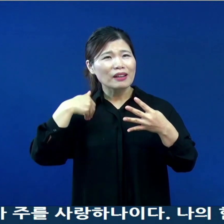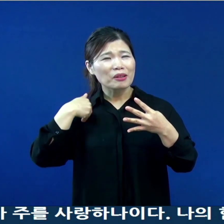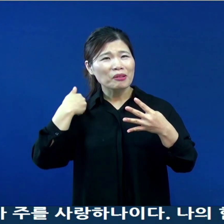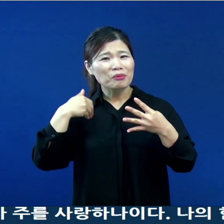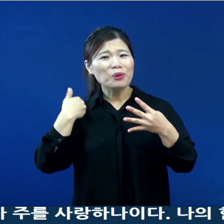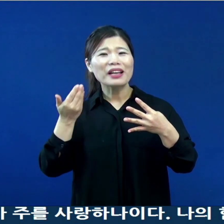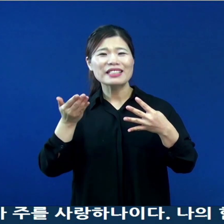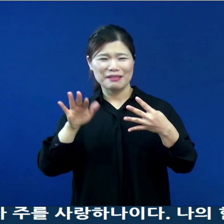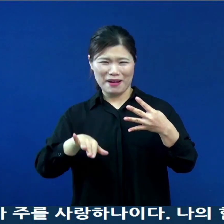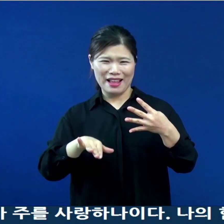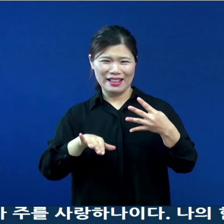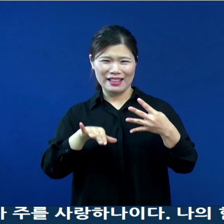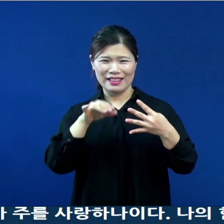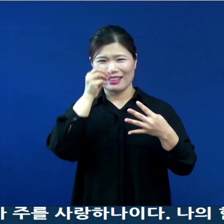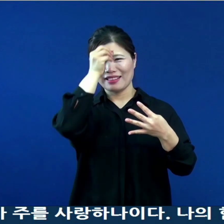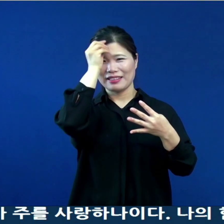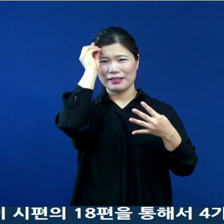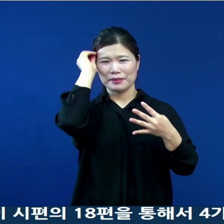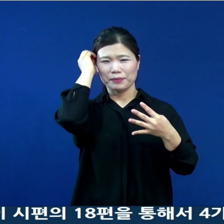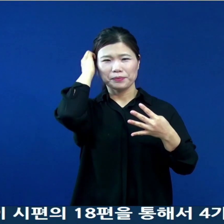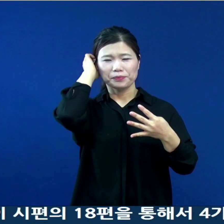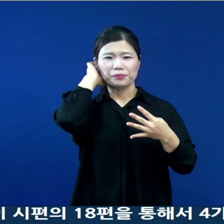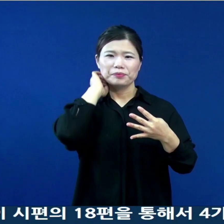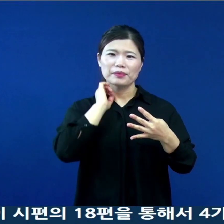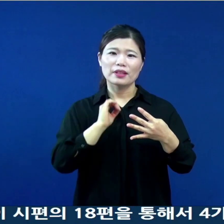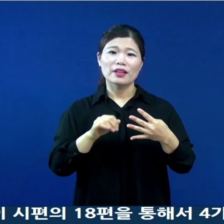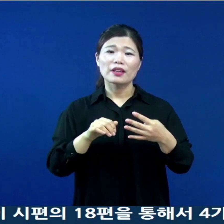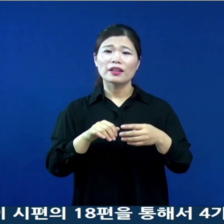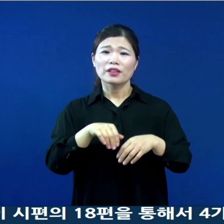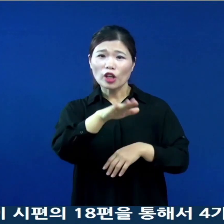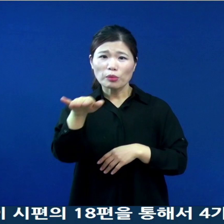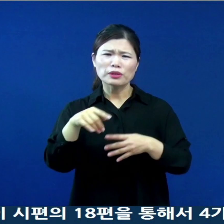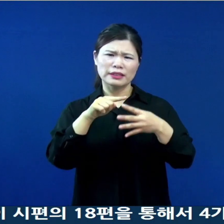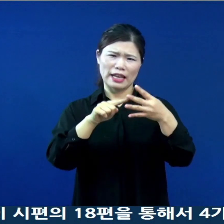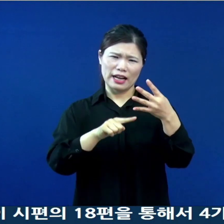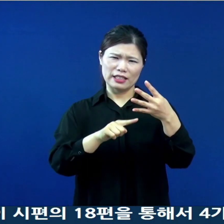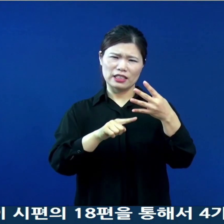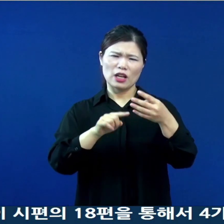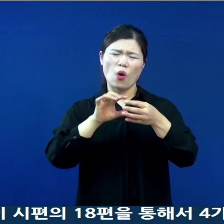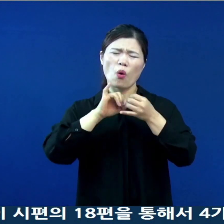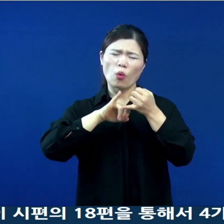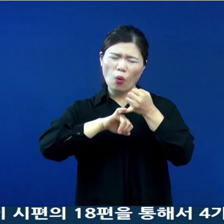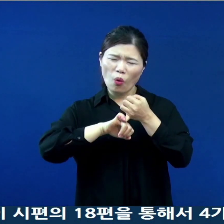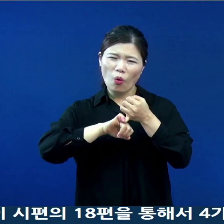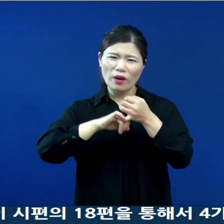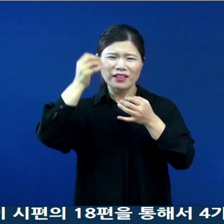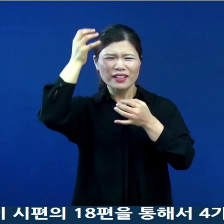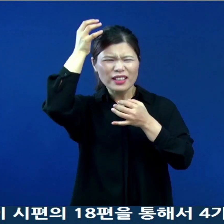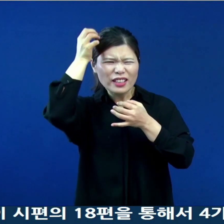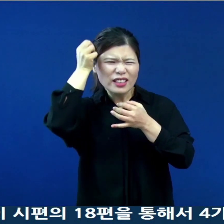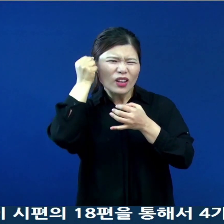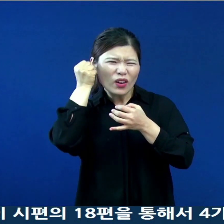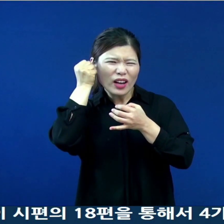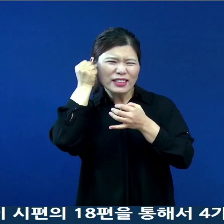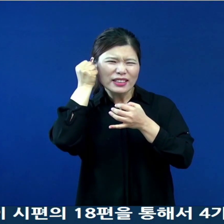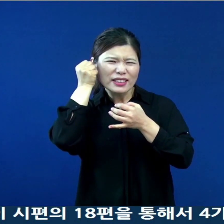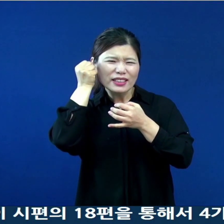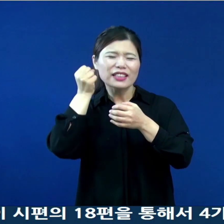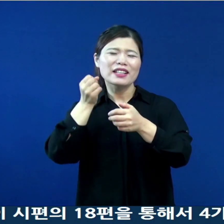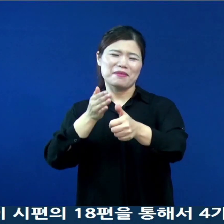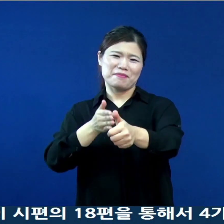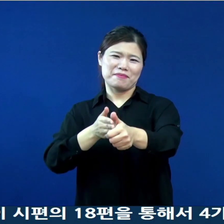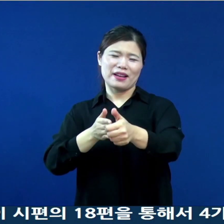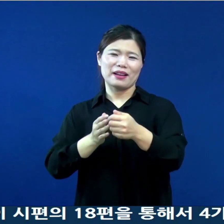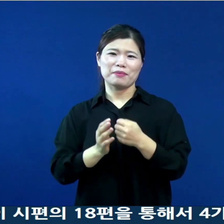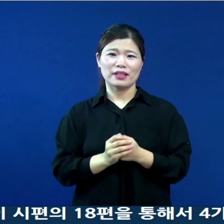잘 모르겠습니다. 가능한 이 기억을 우리 마음속에 오래 담아 주시기를 부탁합니다. 강력한